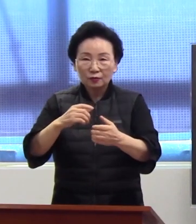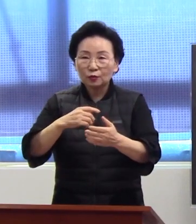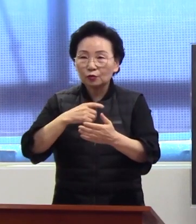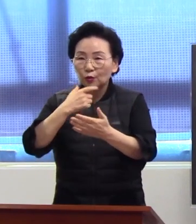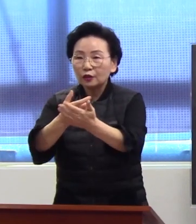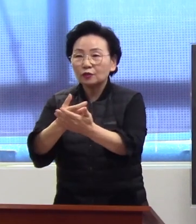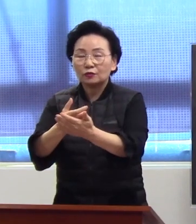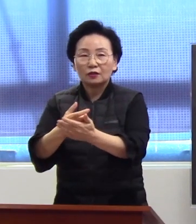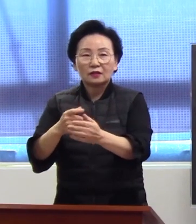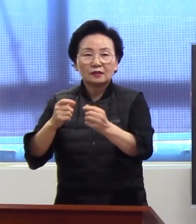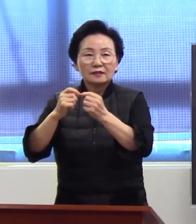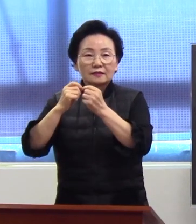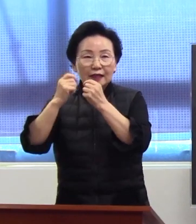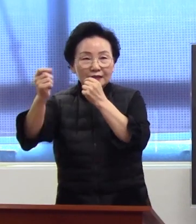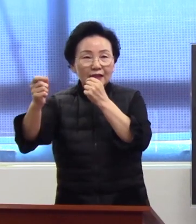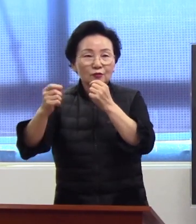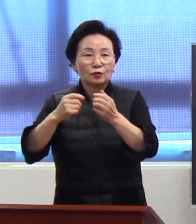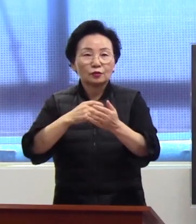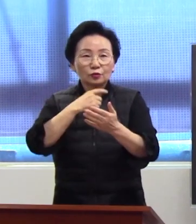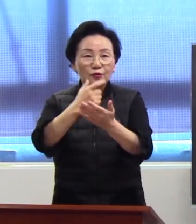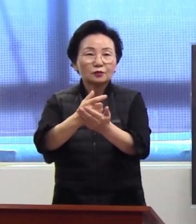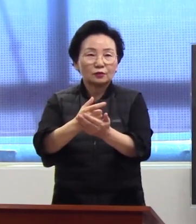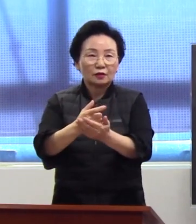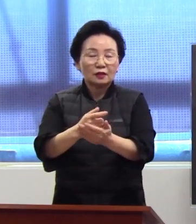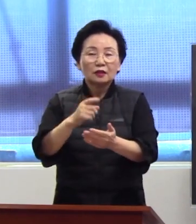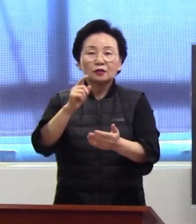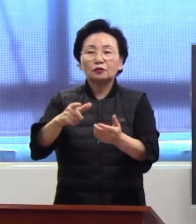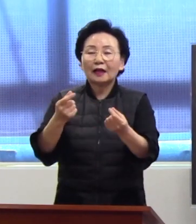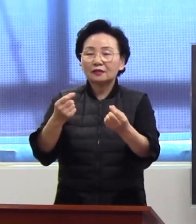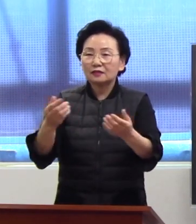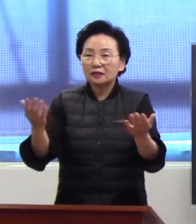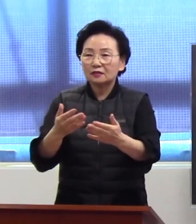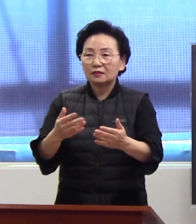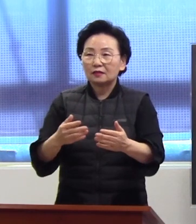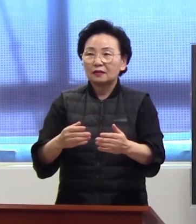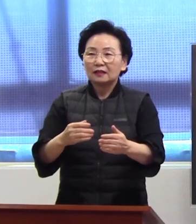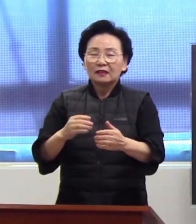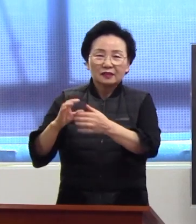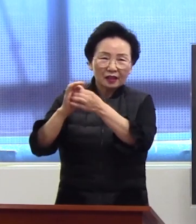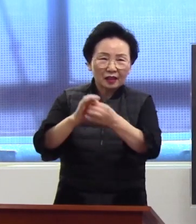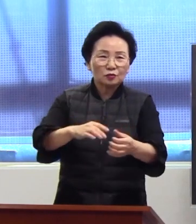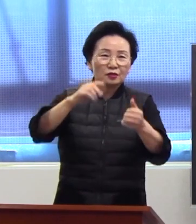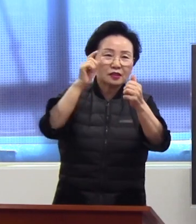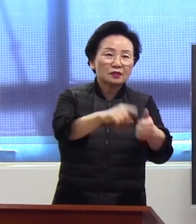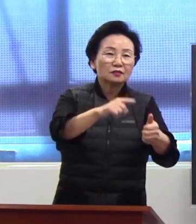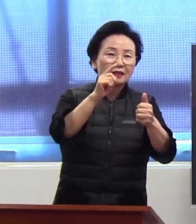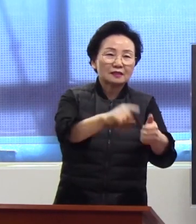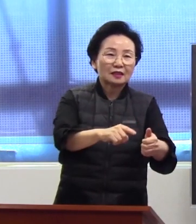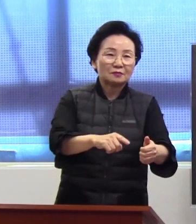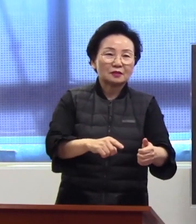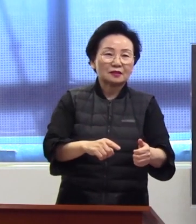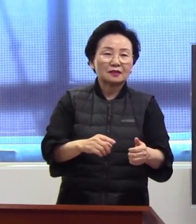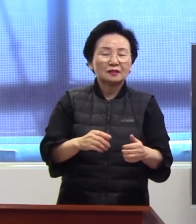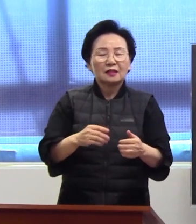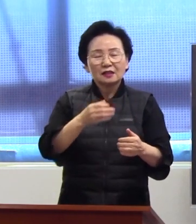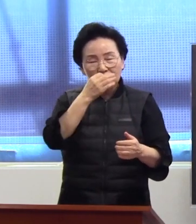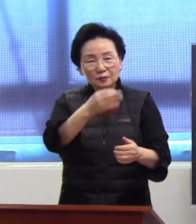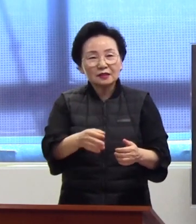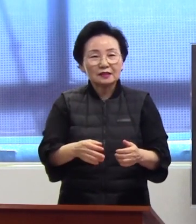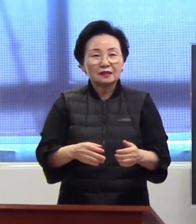또 속이고 사기하고 속이고 그와 같은 일을 계속 시키는 거야. 이 사람은. 그냥 힘들지.